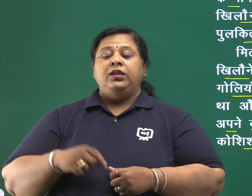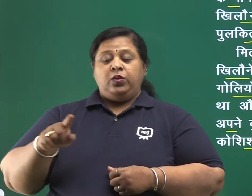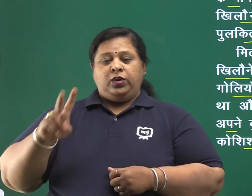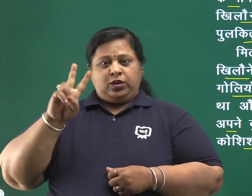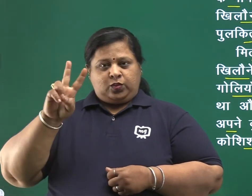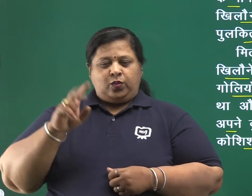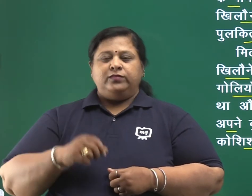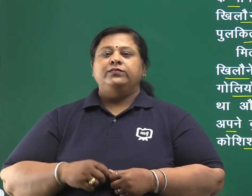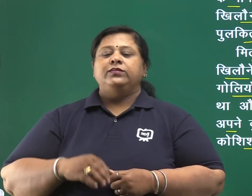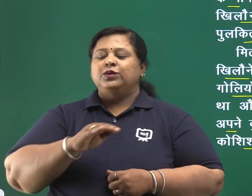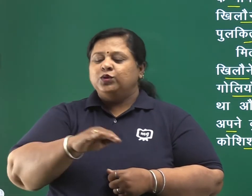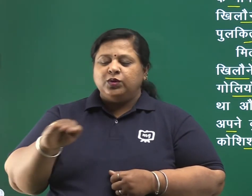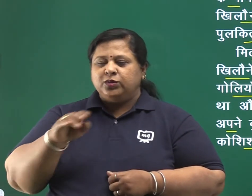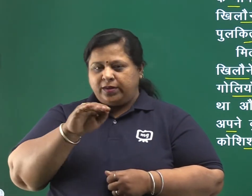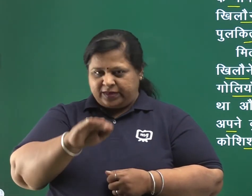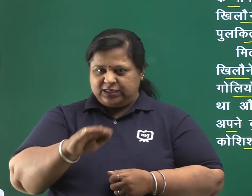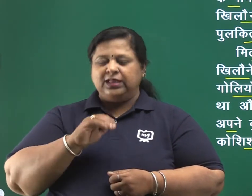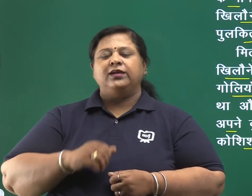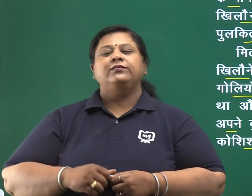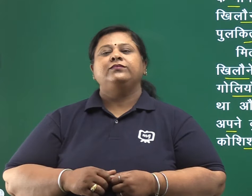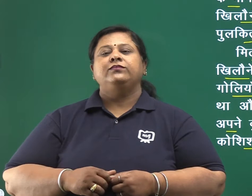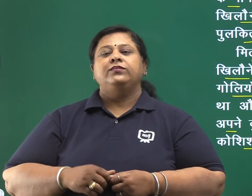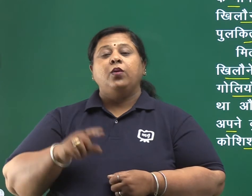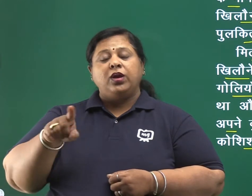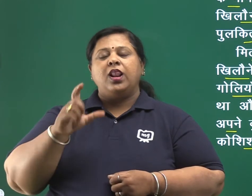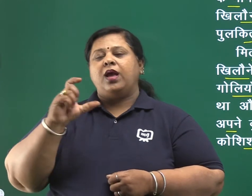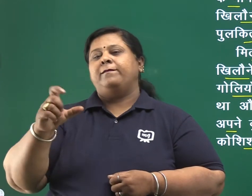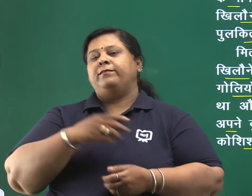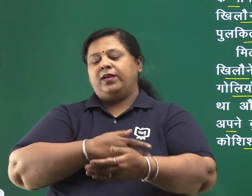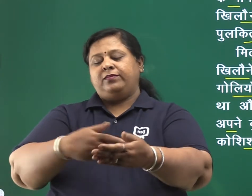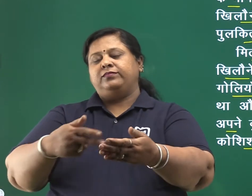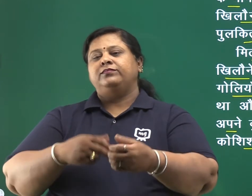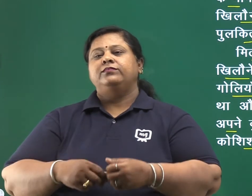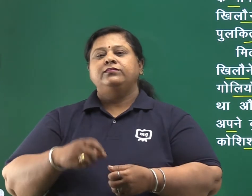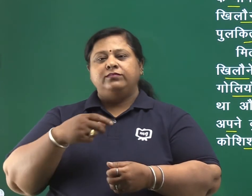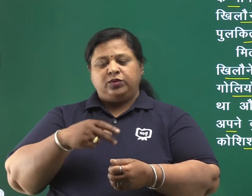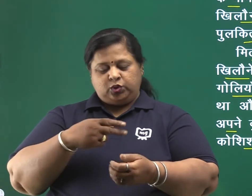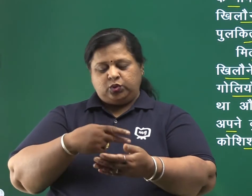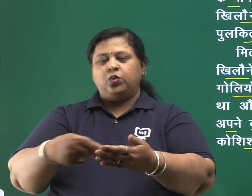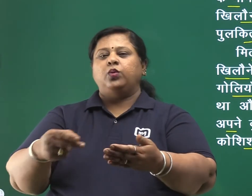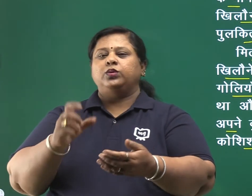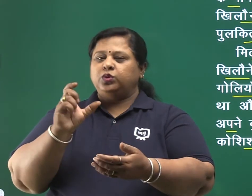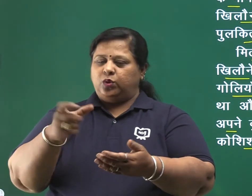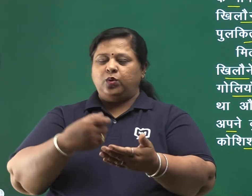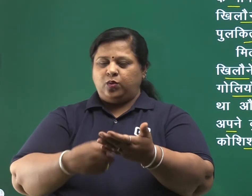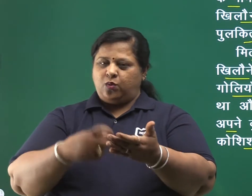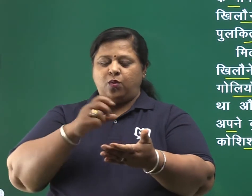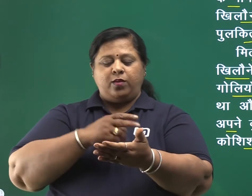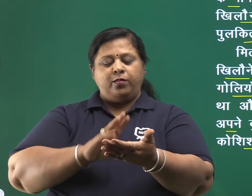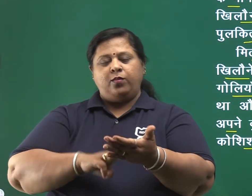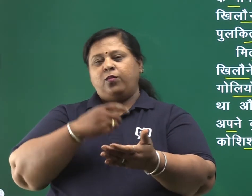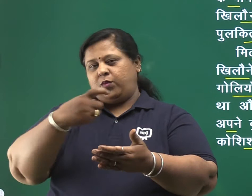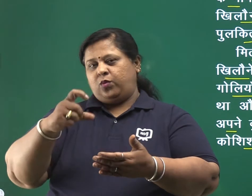उनके 2 छोटे बच्चे थे, उनका नाम चुन्नू और मुन्नू था।